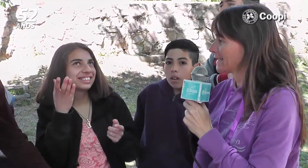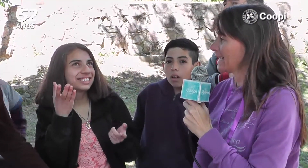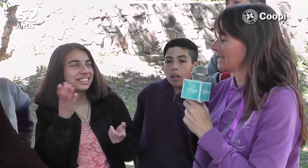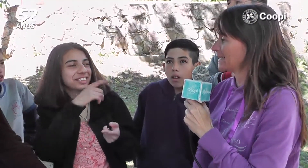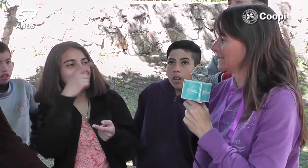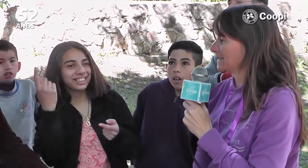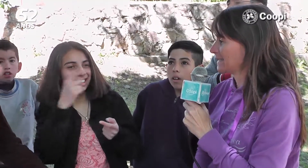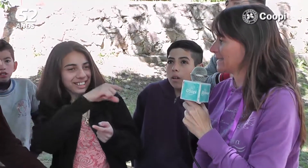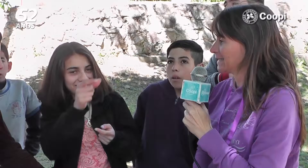planta.